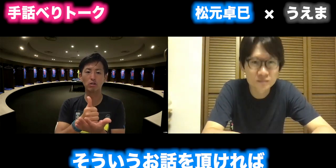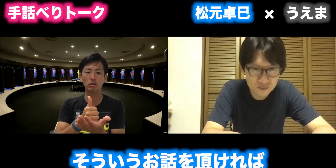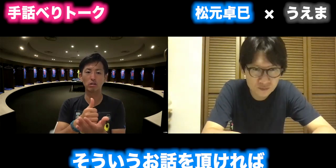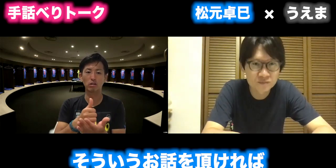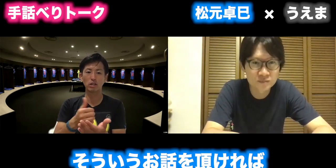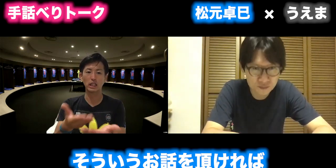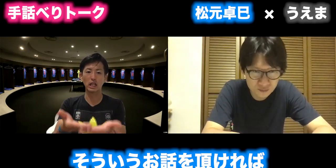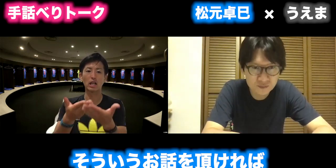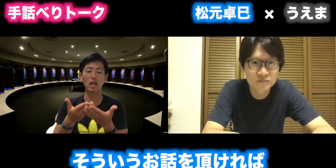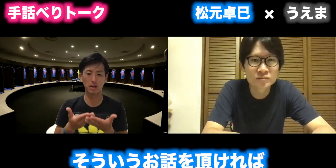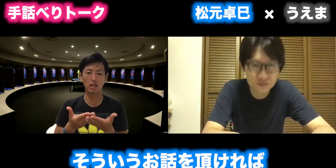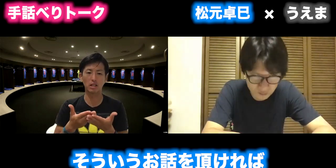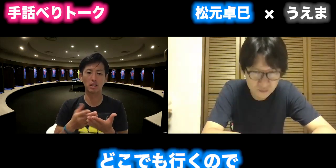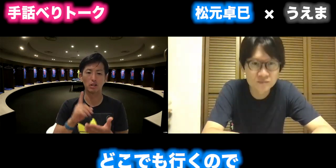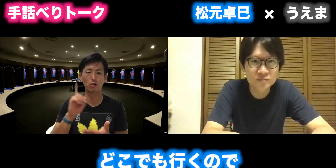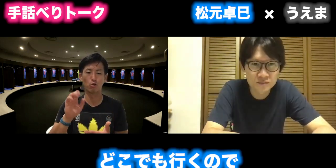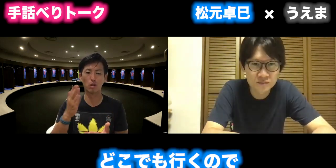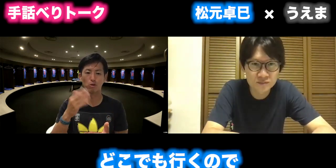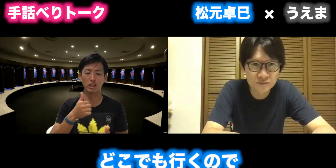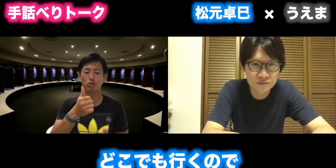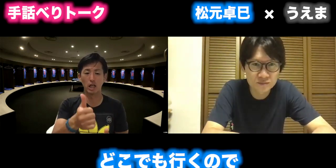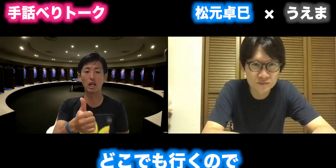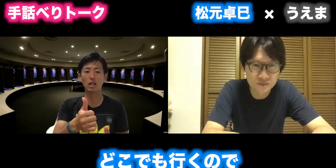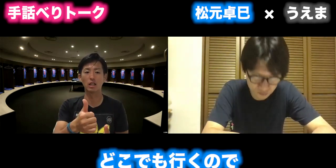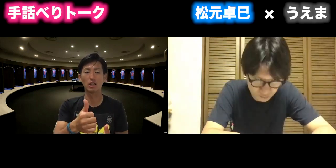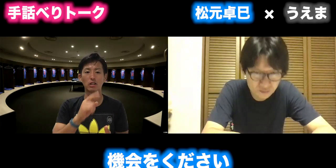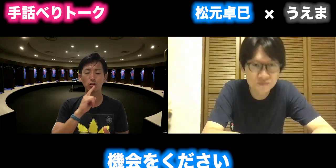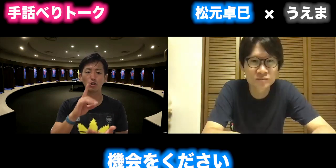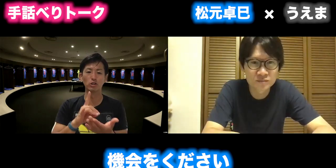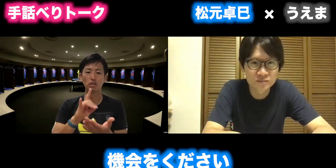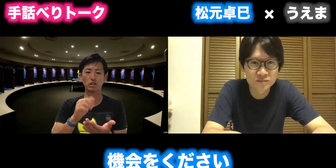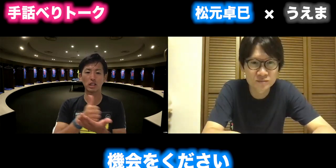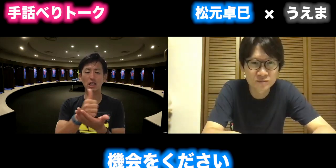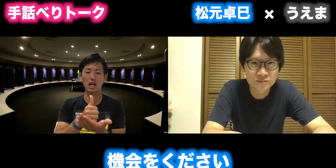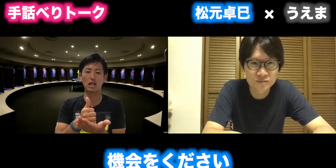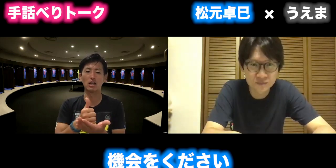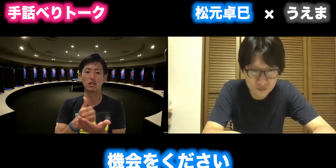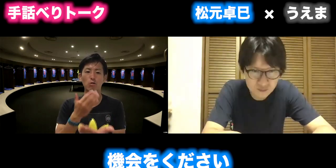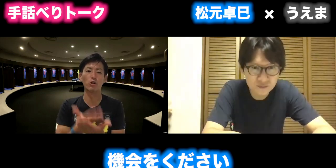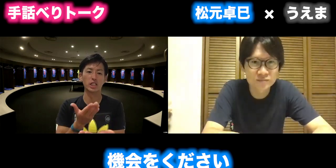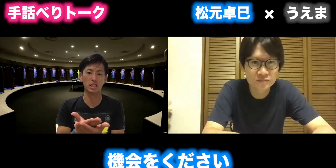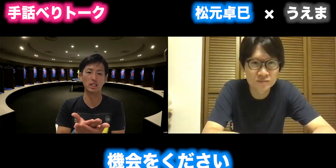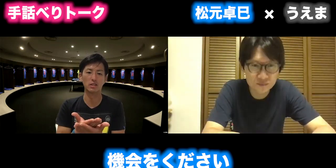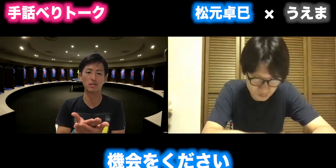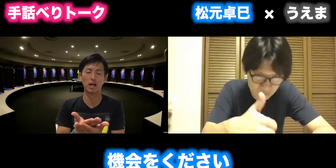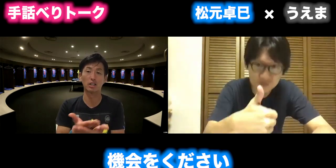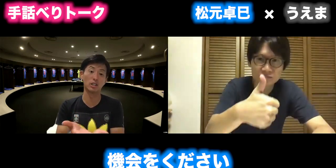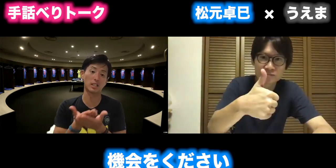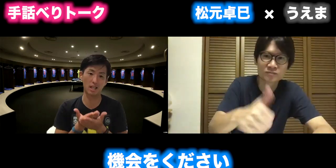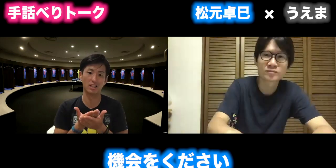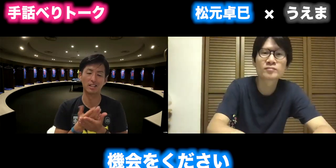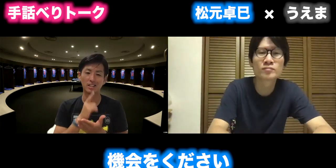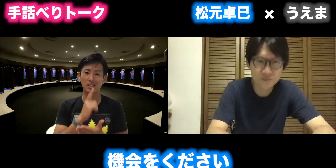いおいただければどこでも行くのでそういう機会が欲しんんま